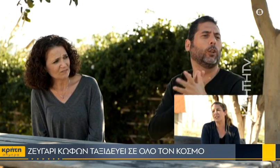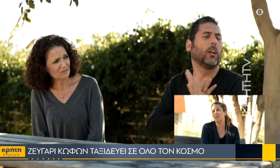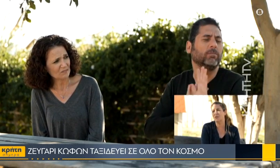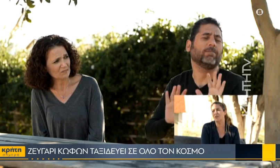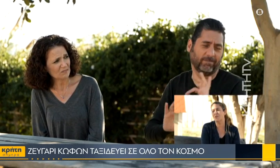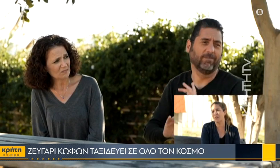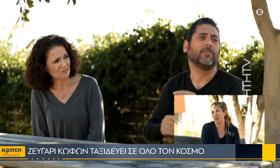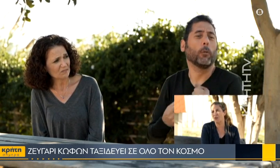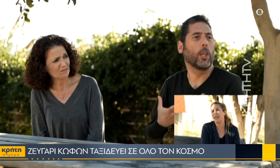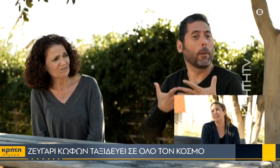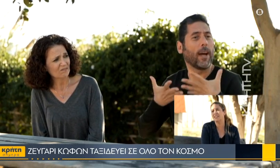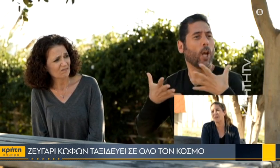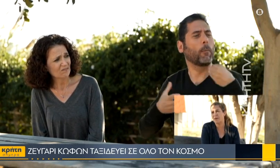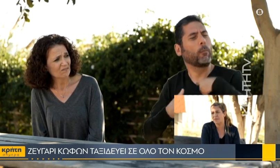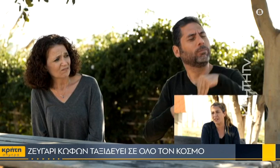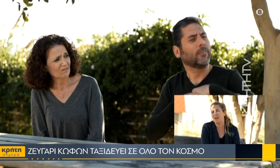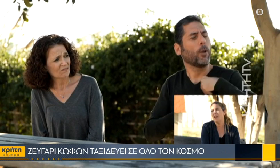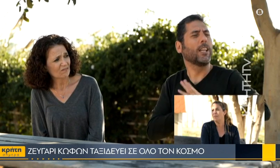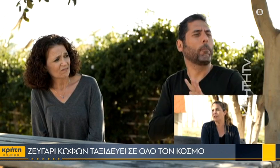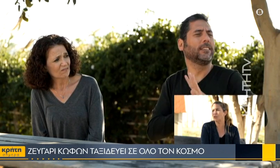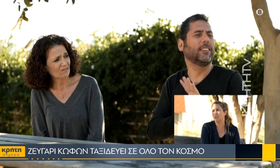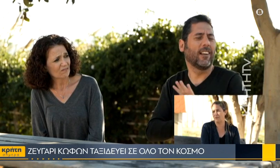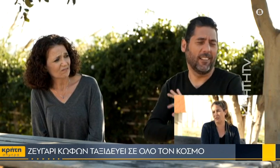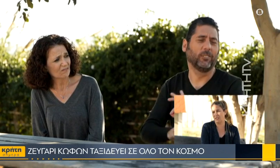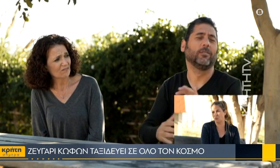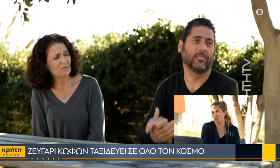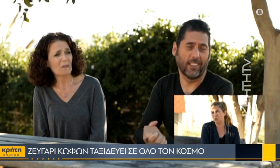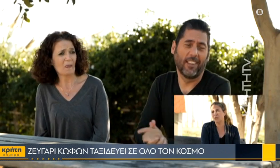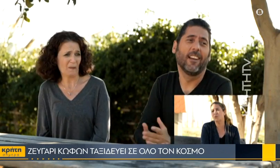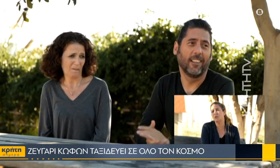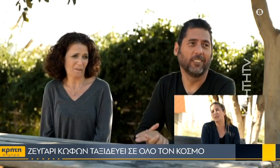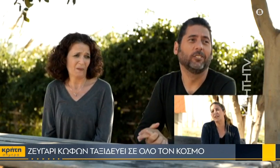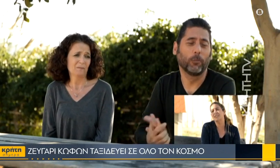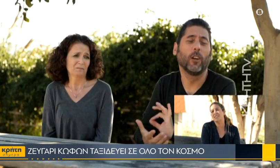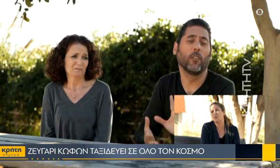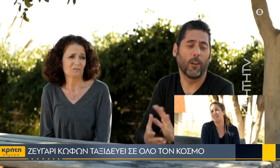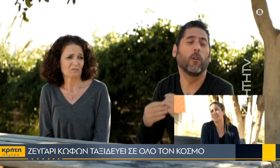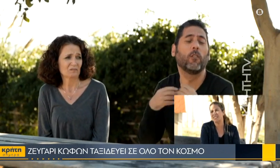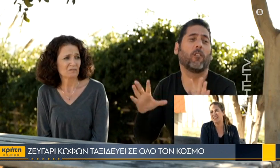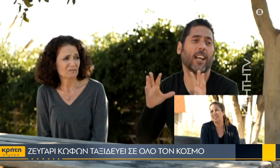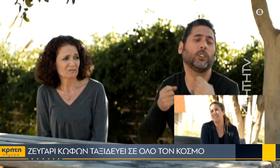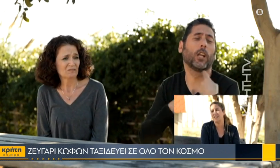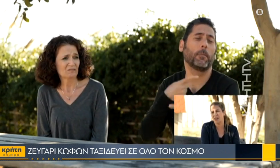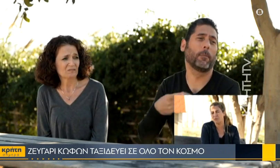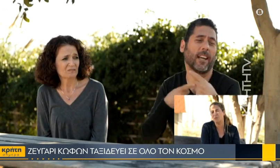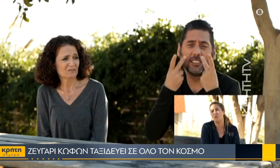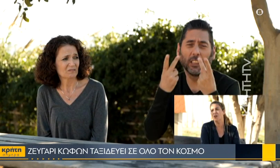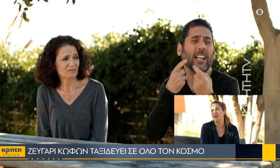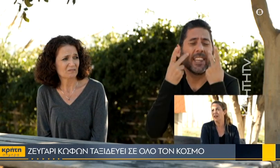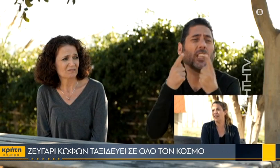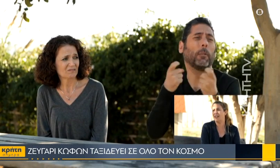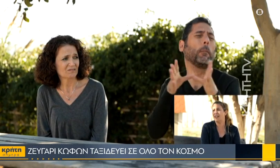σου ανοίγει το μυαλό. Έρχεσαι σε επαφή με τόσες διαφορετικές κουλτούρες, οπότε σίγουρα σε εξελίσσεις σαν